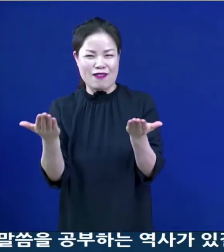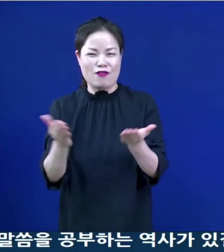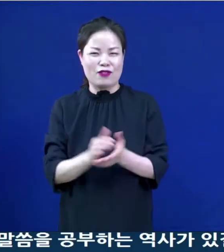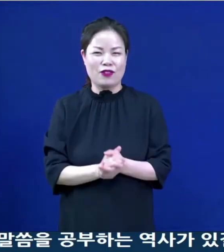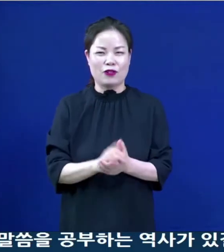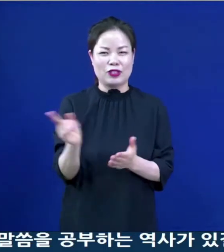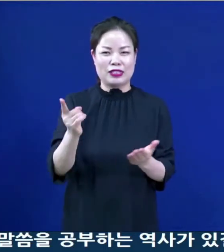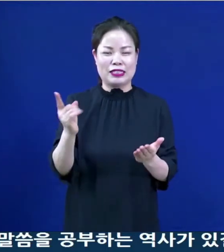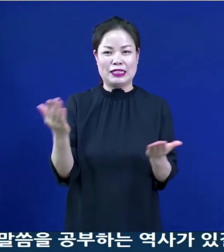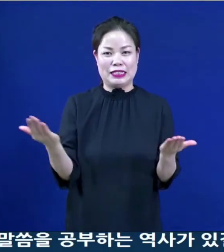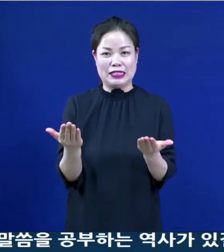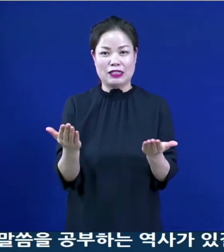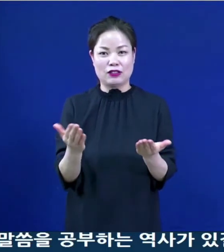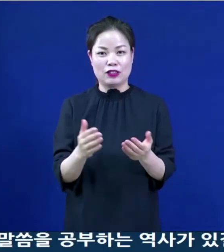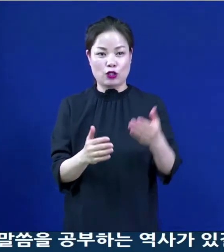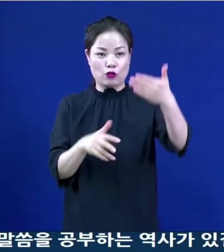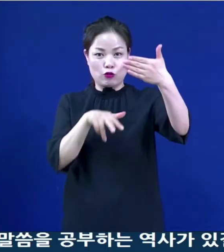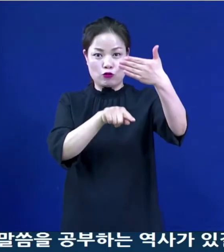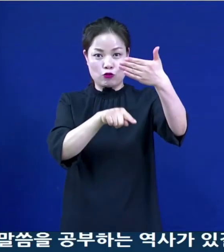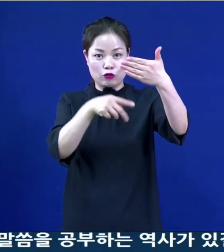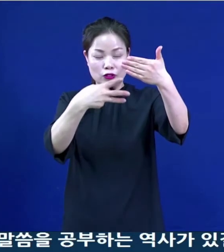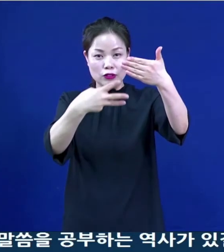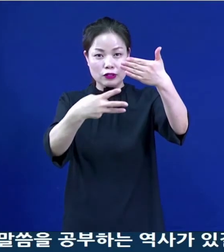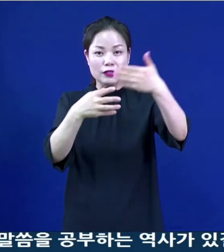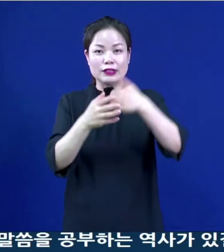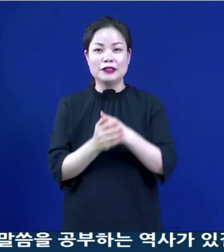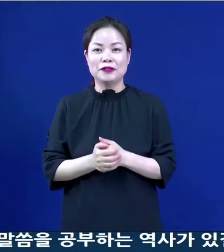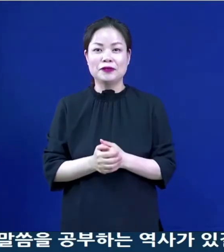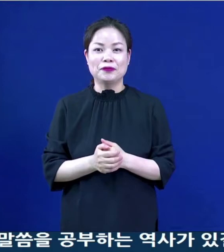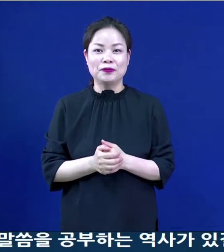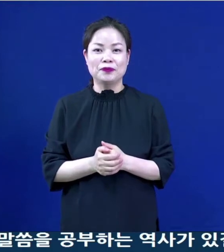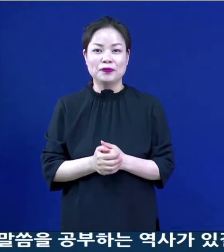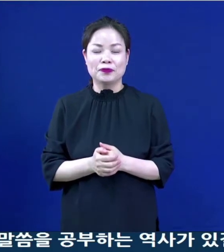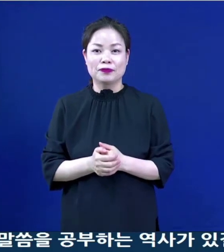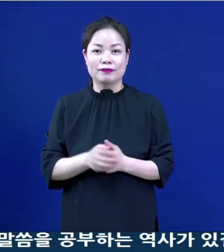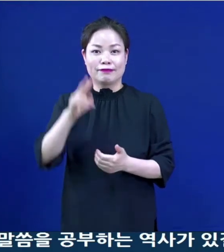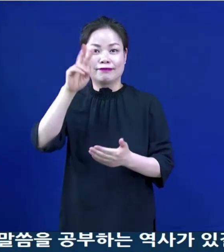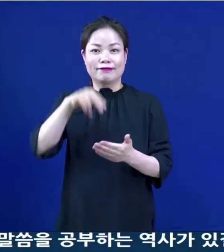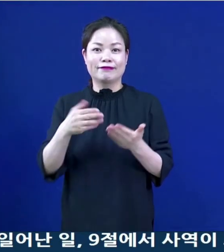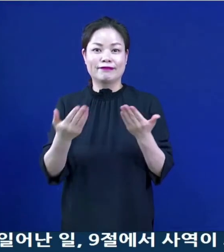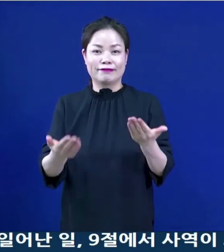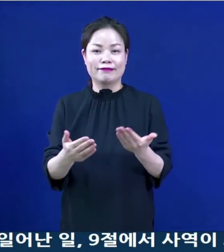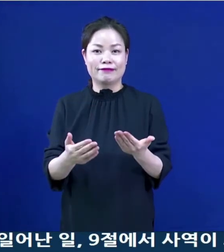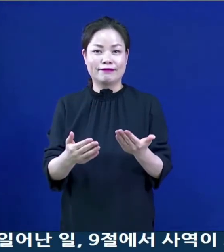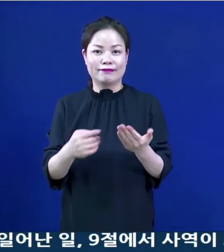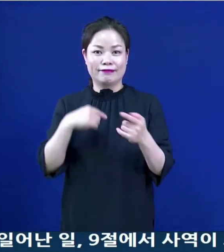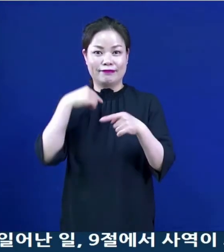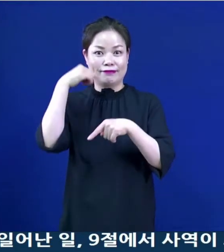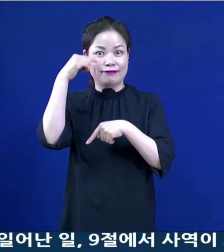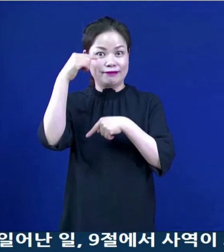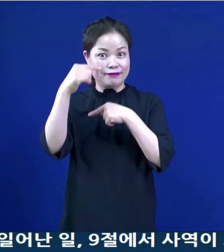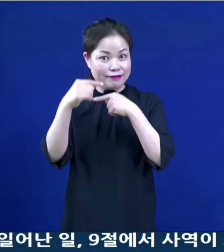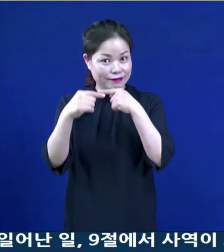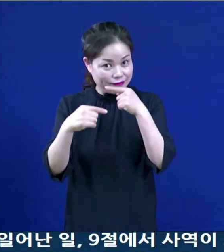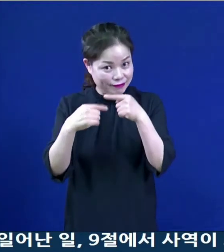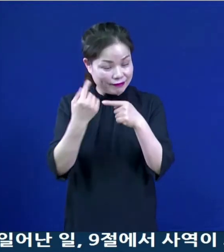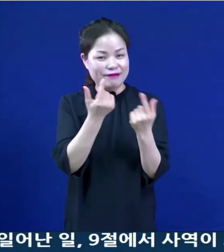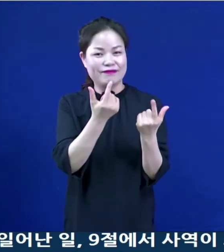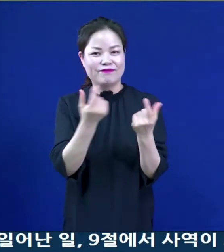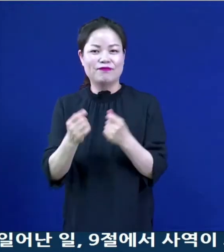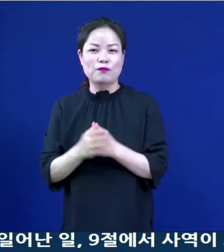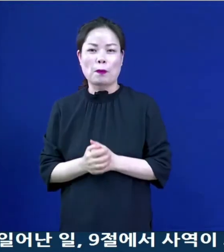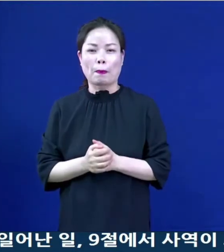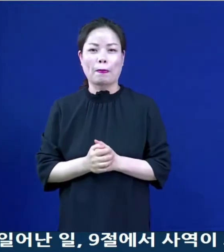어떤 일이 있었는지 9절을 이제 아까 읽었는데 한번 눈으로 따라와 주세요.